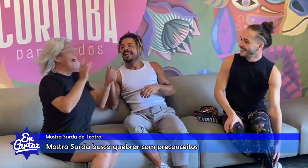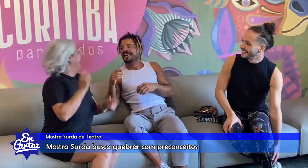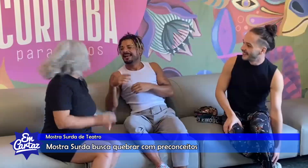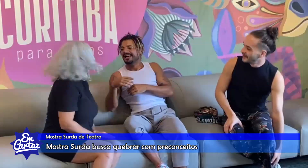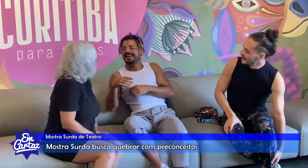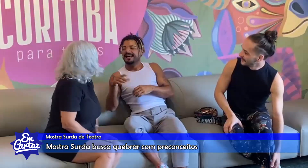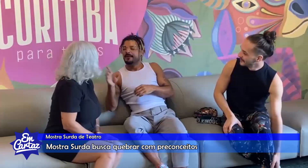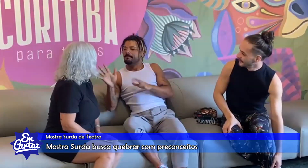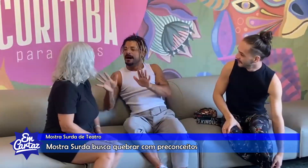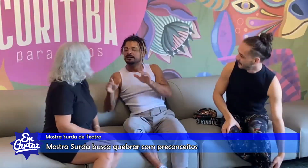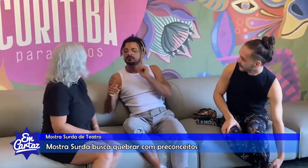Então,